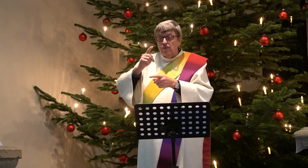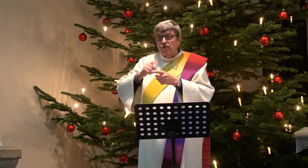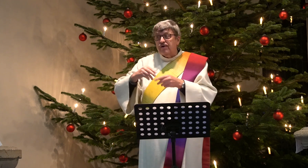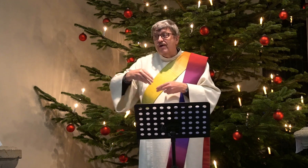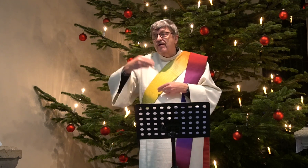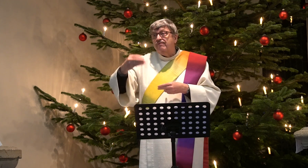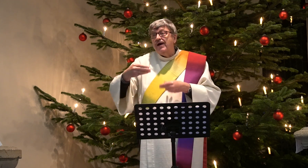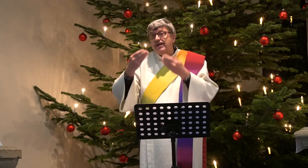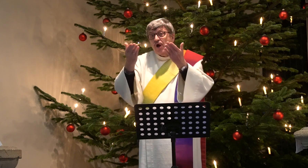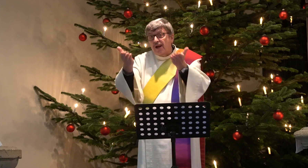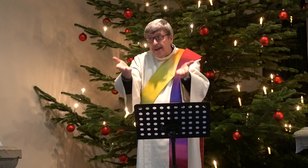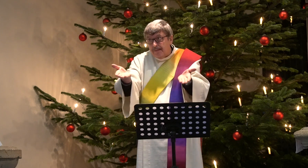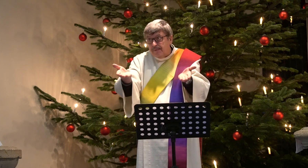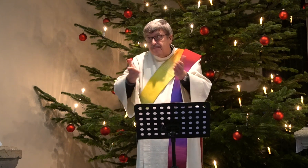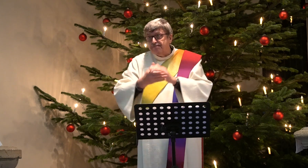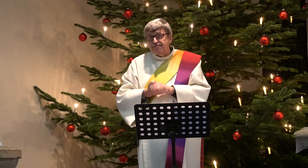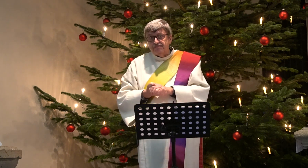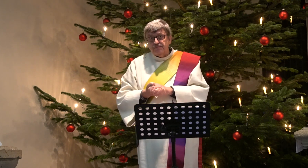und geben es weiter.